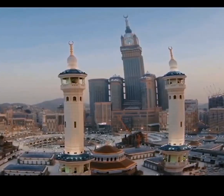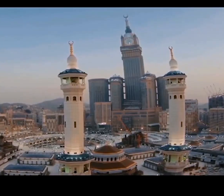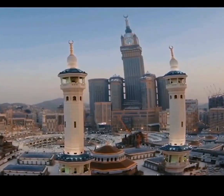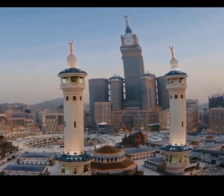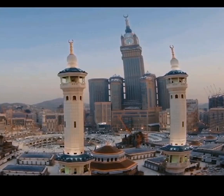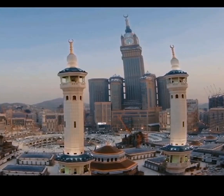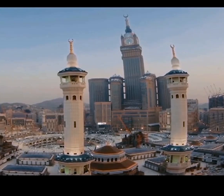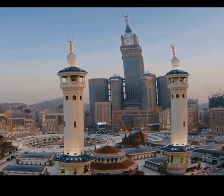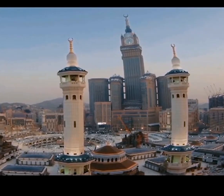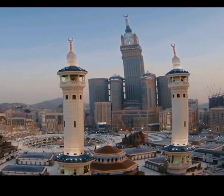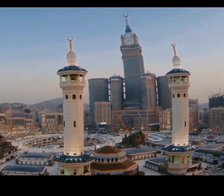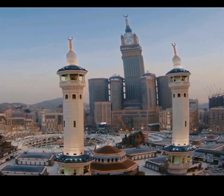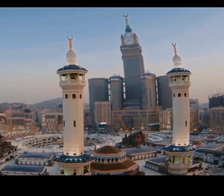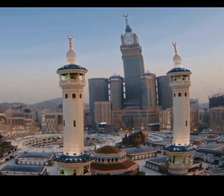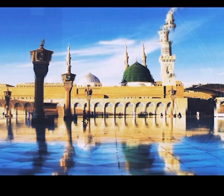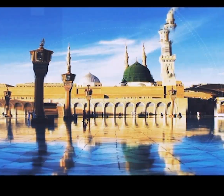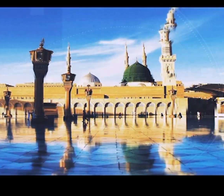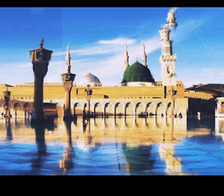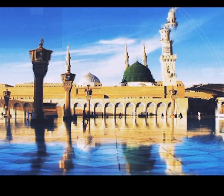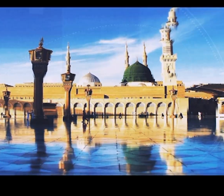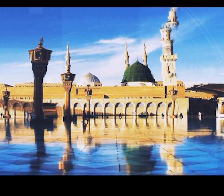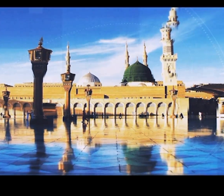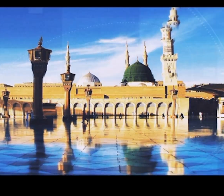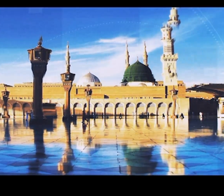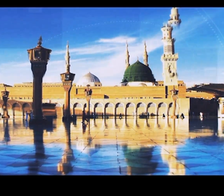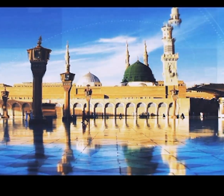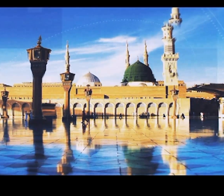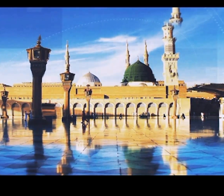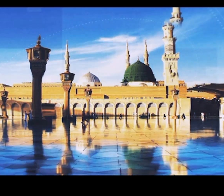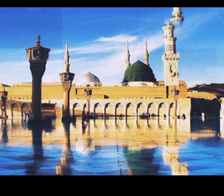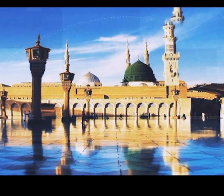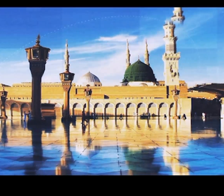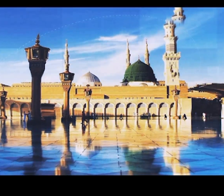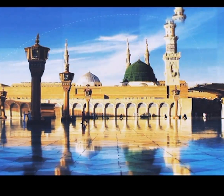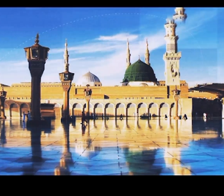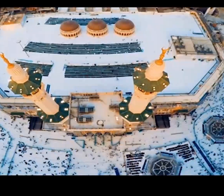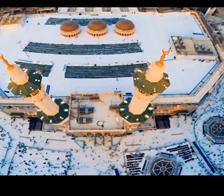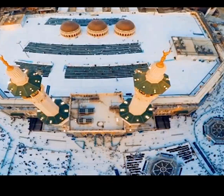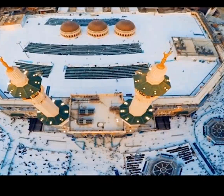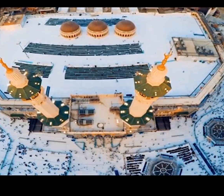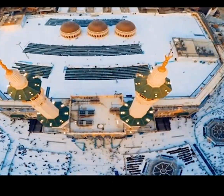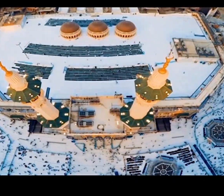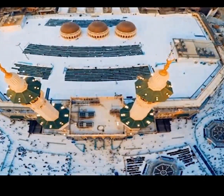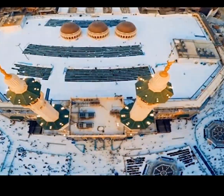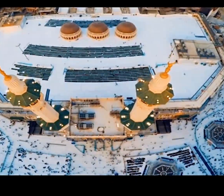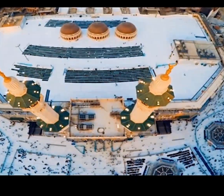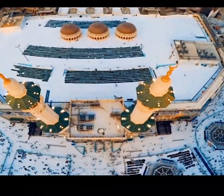الحمد للہ رب العالمین والصلاة والسلام علی سید المرسلین، اما بعد